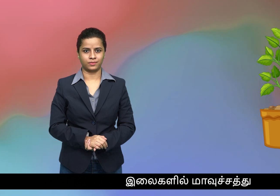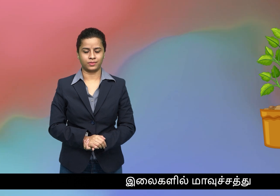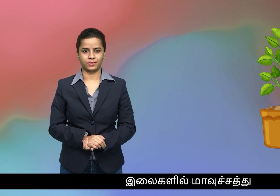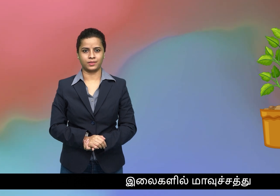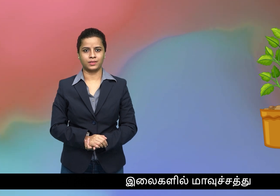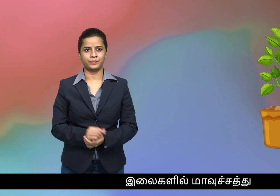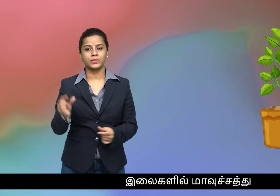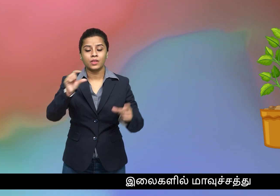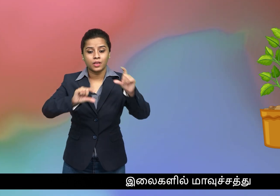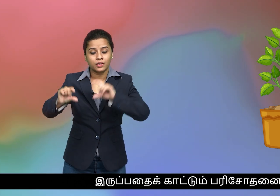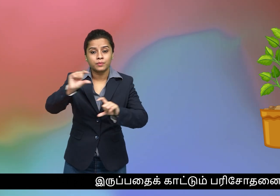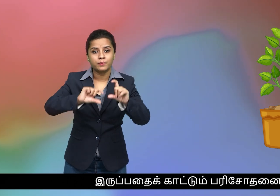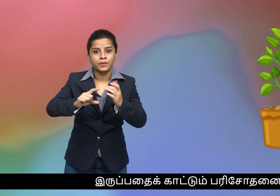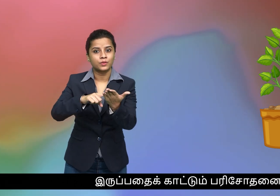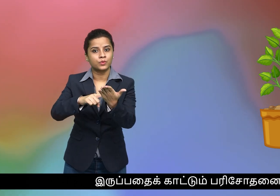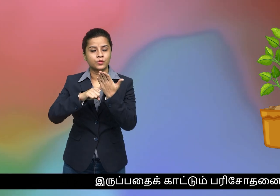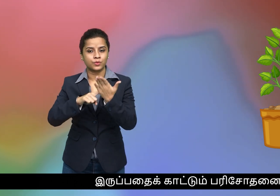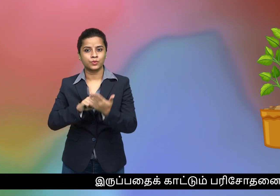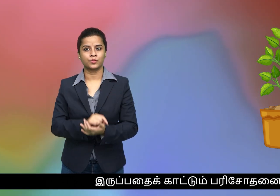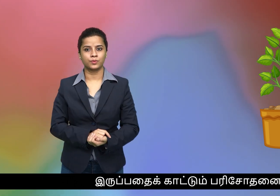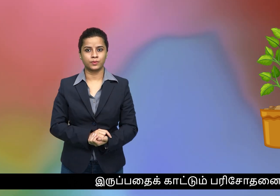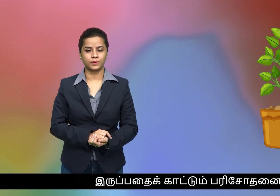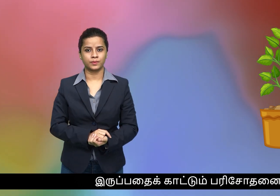இலைகளில் மாவுச்சத்து இருப்பதைக் காட்டும் பரிசோதனை.